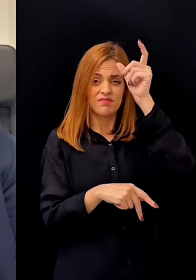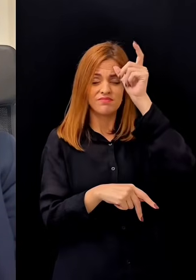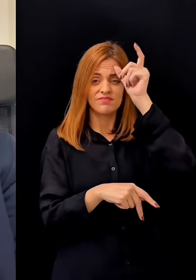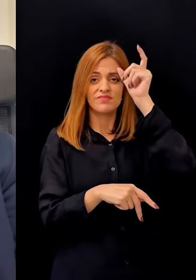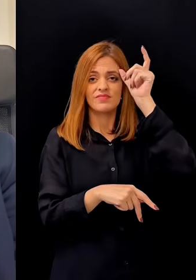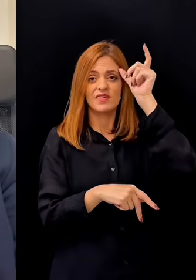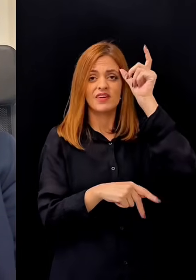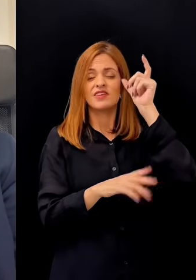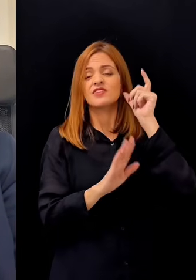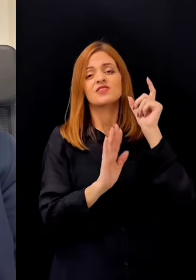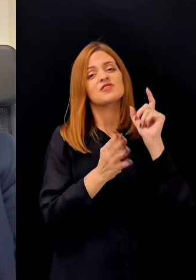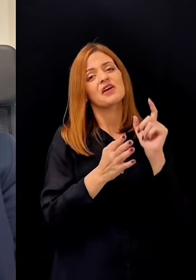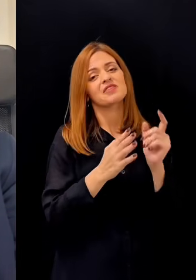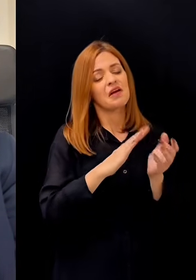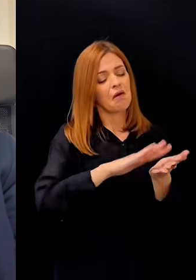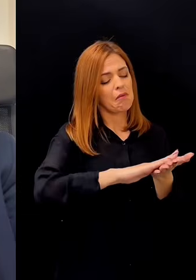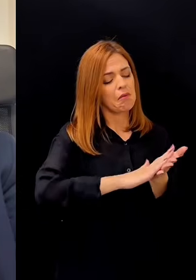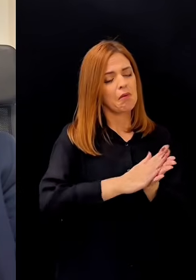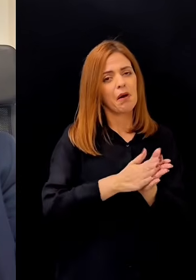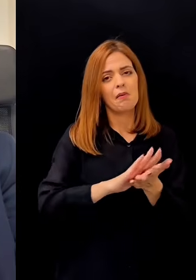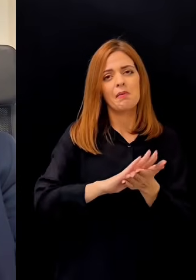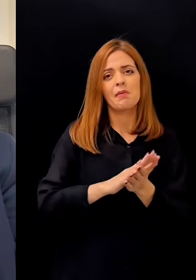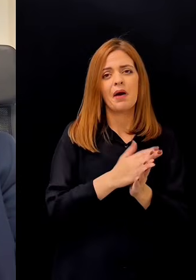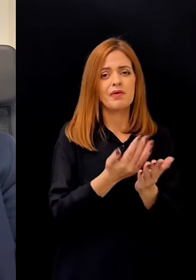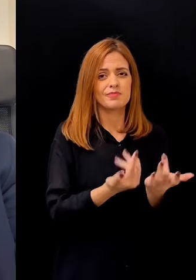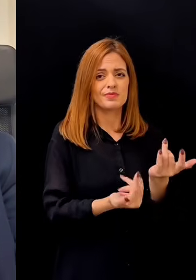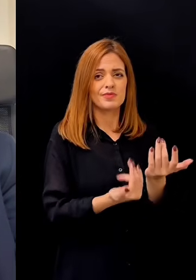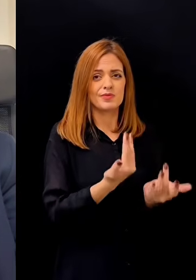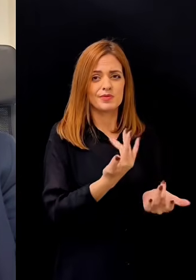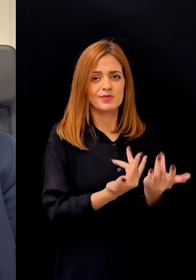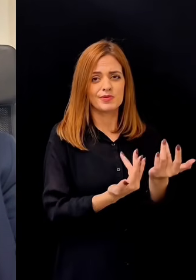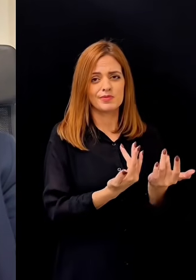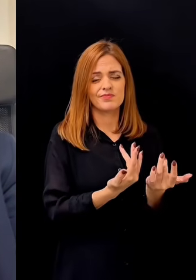enterrado, sepultado no inferno.